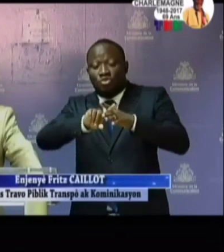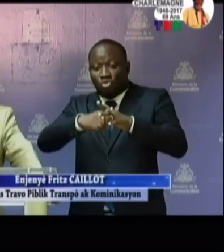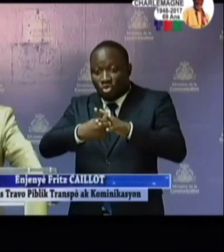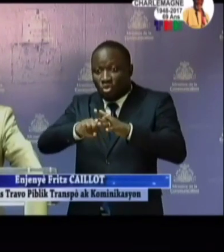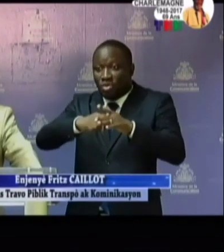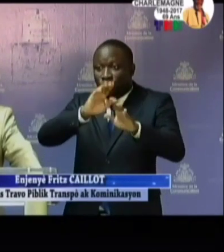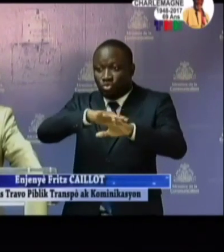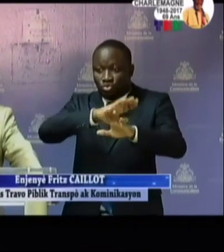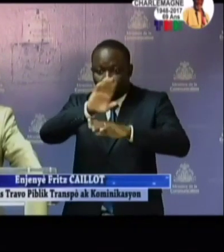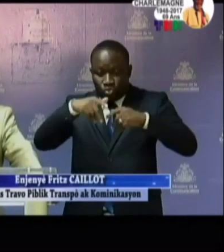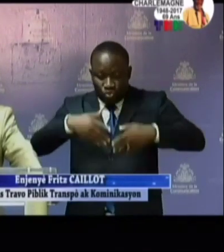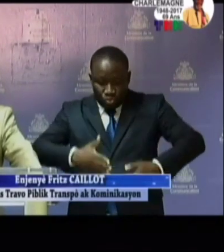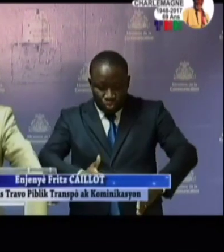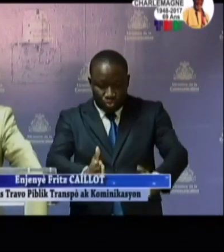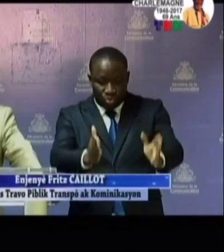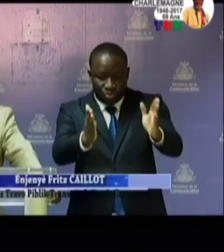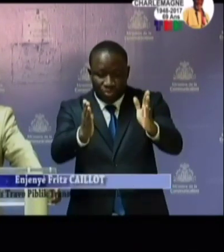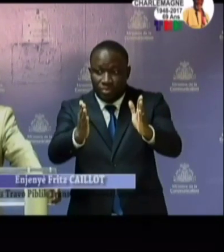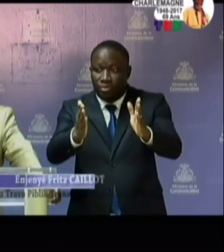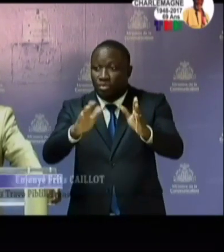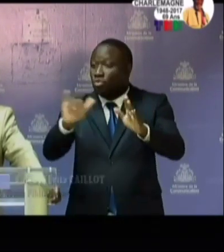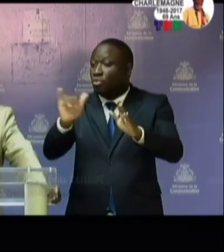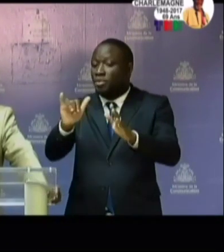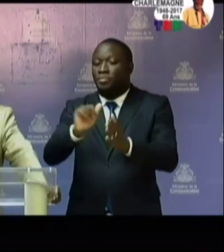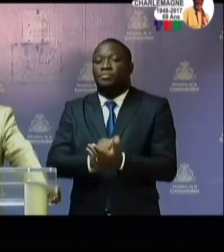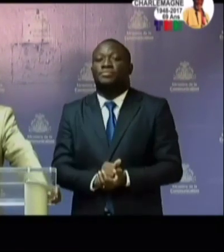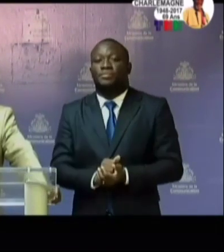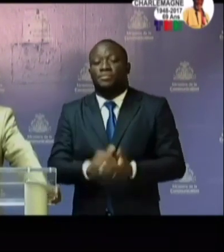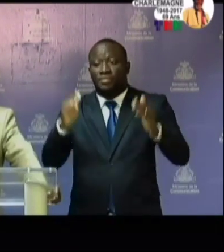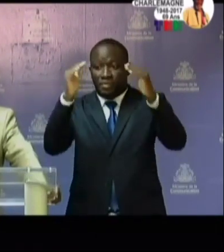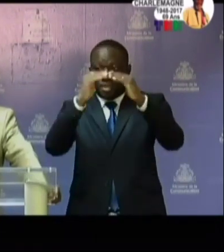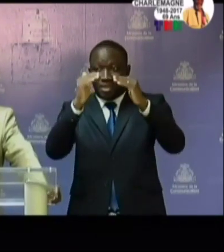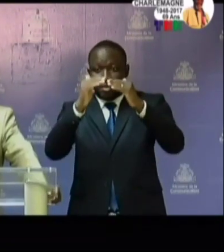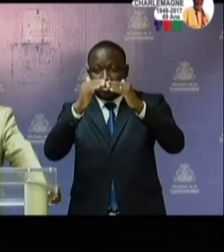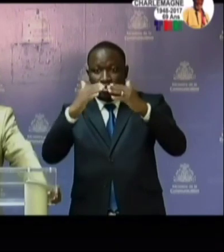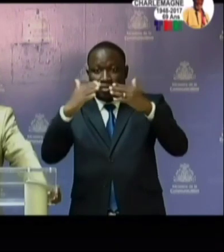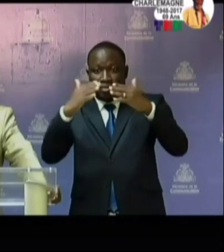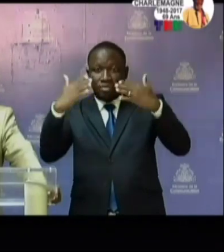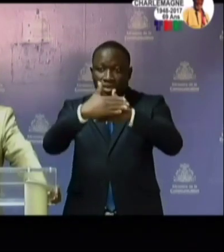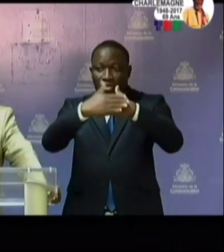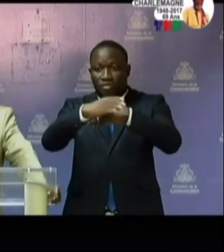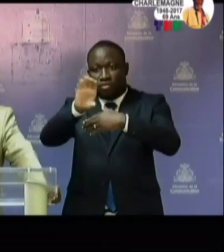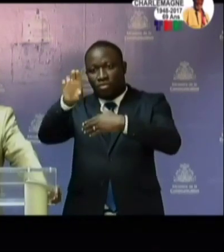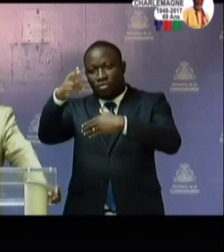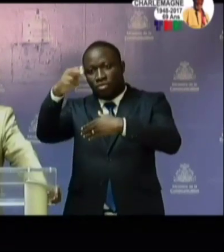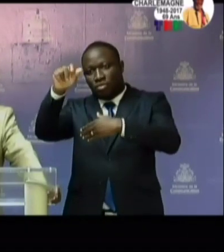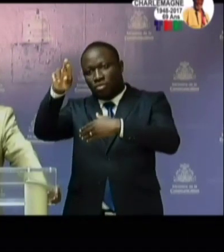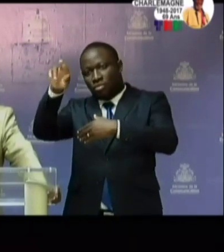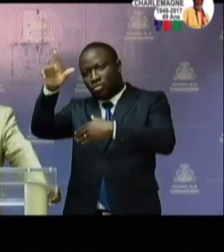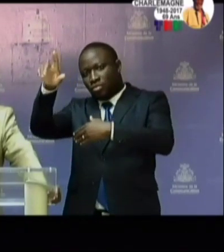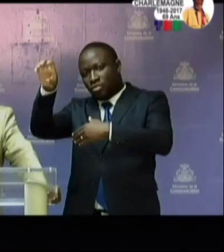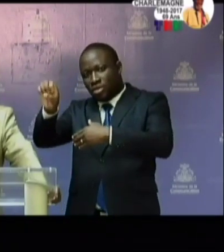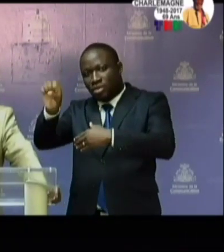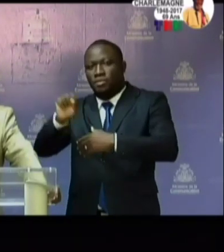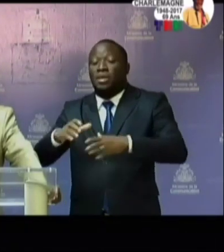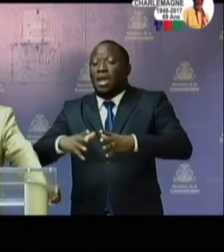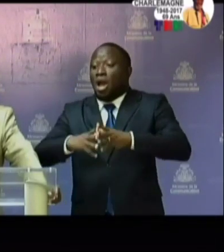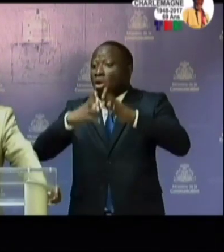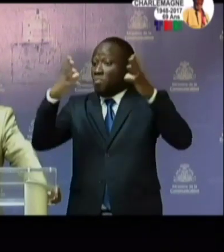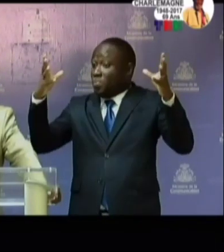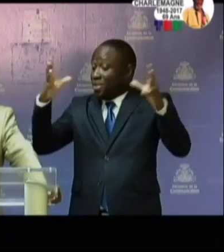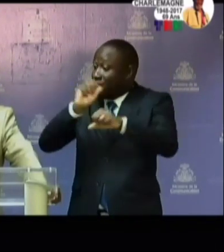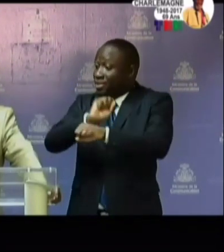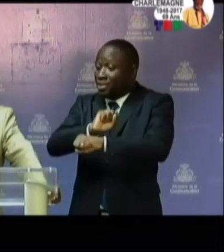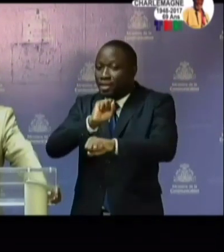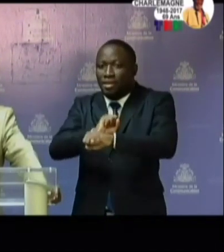sous tout AXA. Et de même, au niveau de Cafouchal vers Corail, il y a un pile de travaux